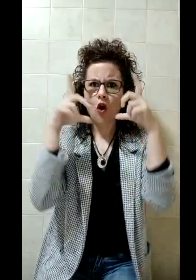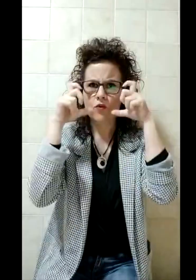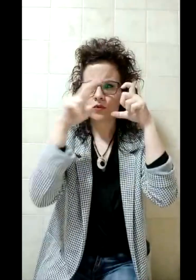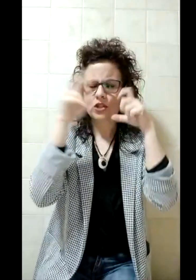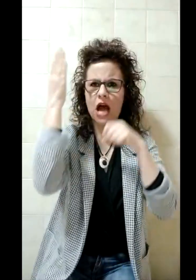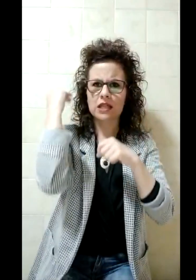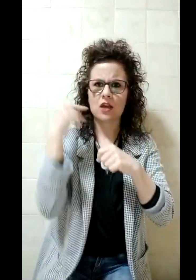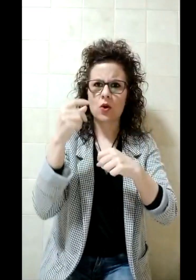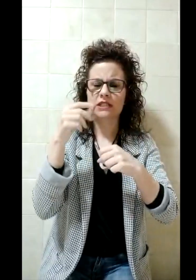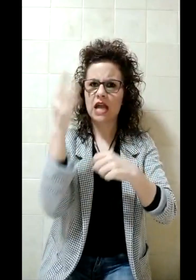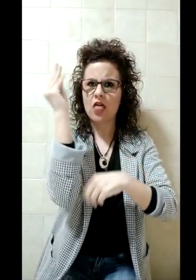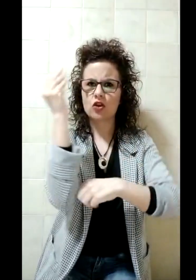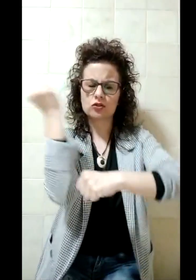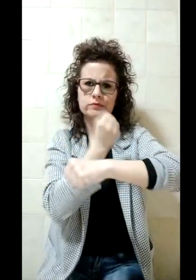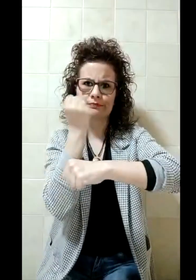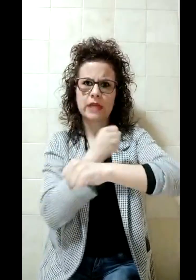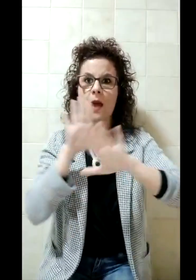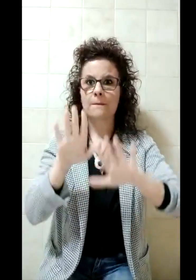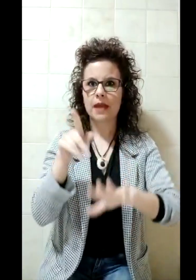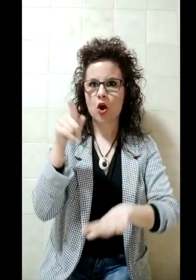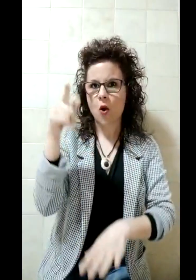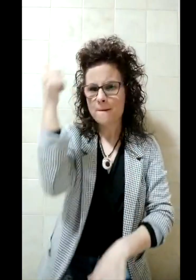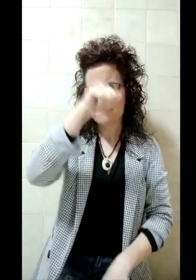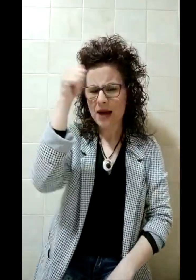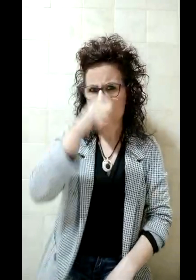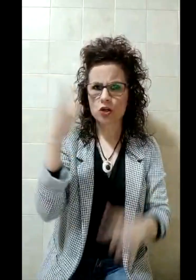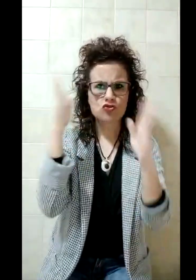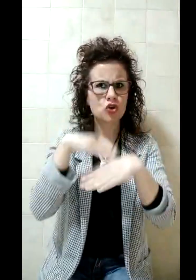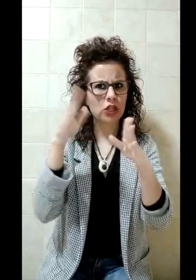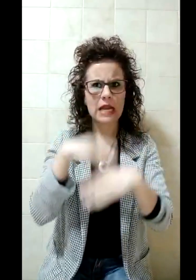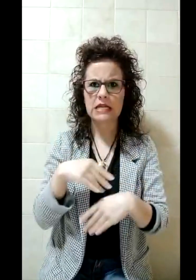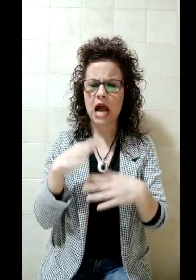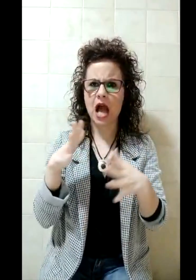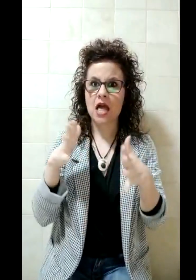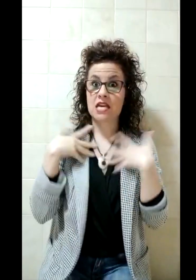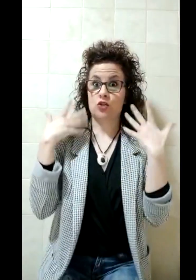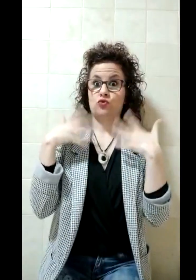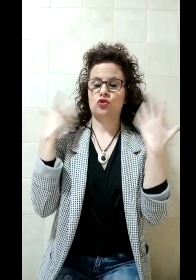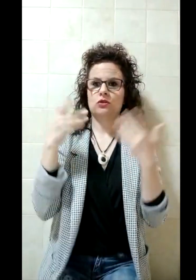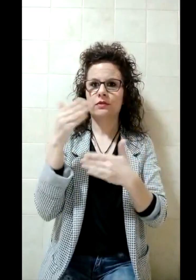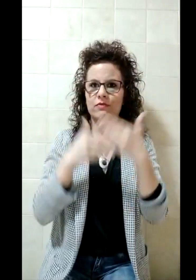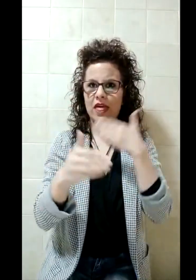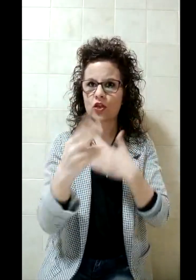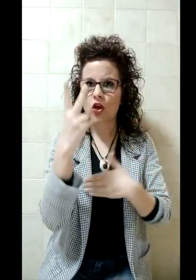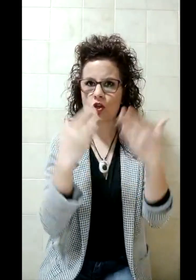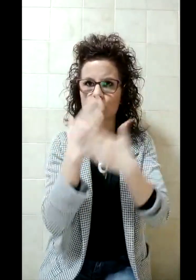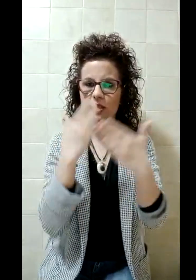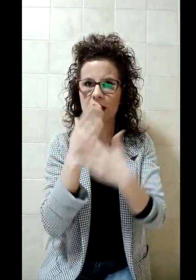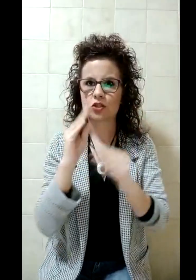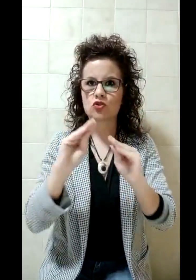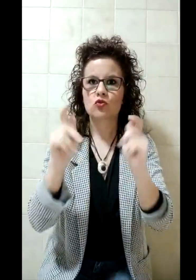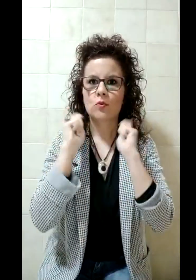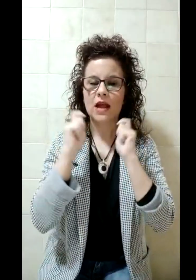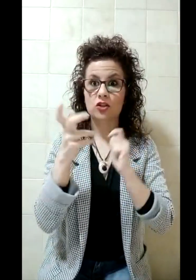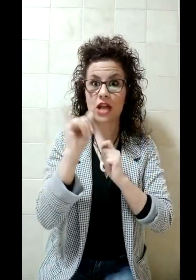de fotografía. Pero a Mark no le hacía ilusión. Dentro de 2 días sería su cumpleaños y él tenía